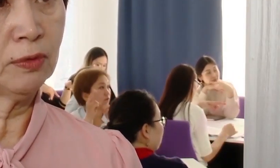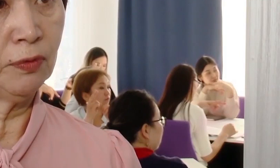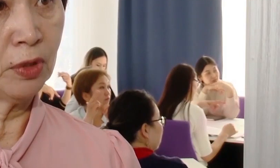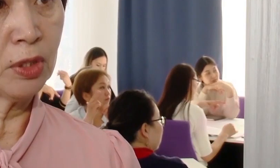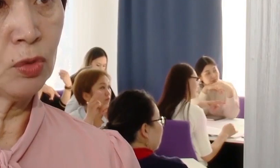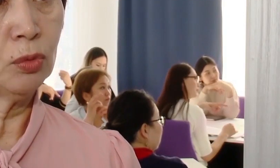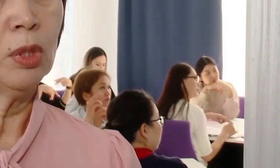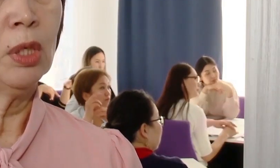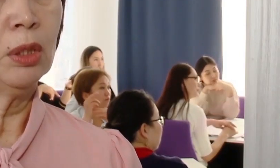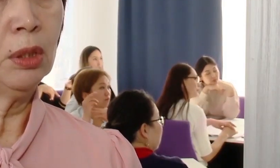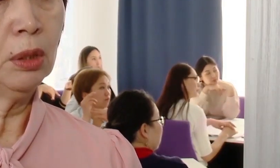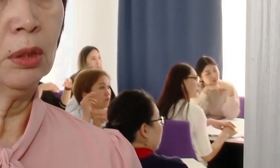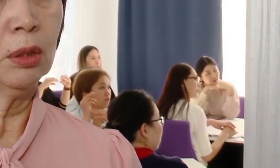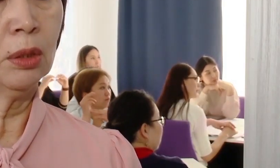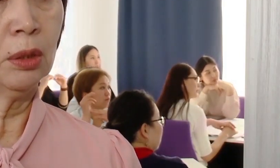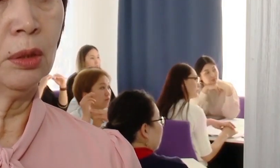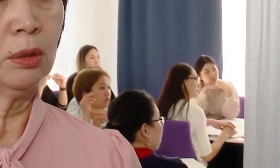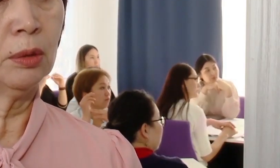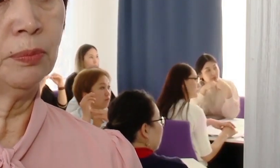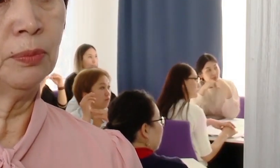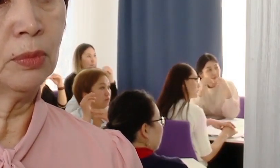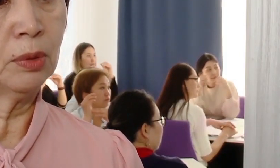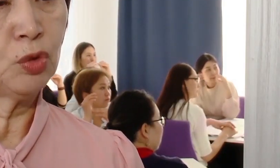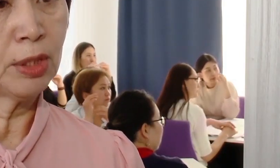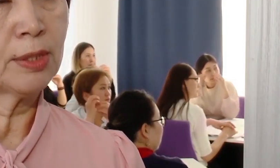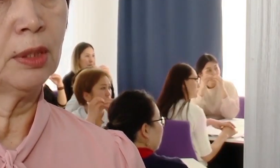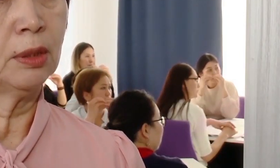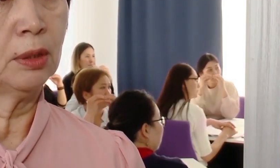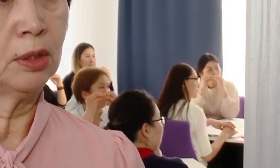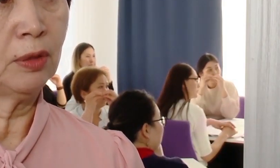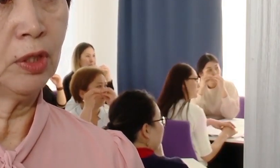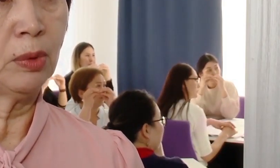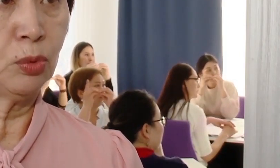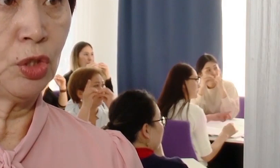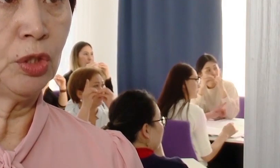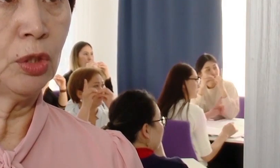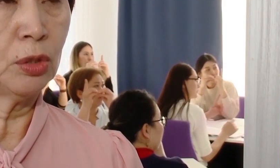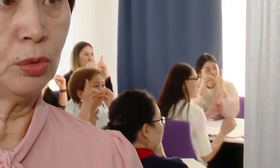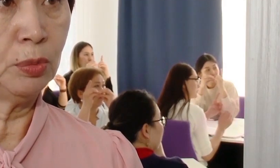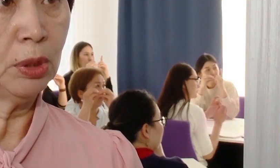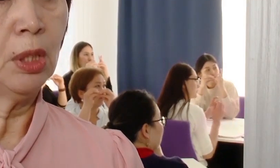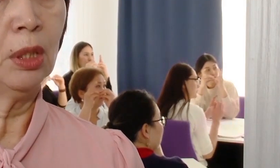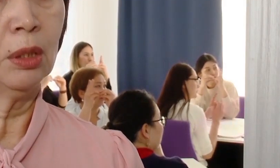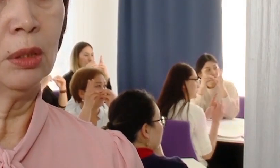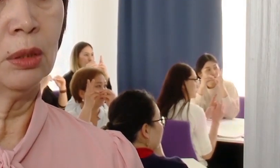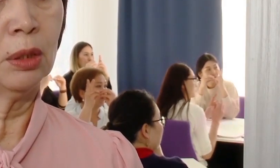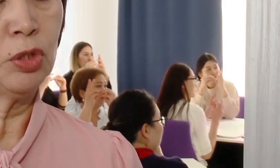адамдармен қарым-қатынас дағдыларын үйрену керек. Департамент мамандары алдымен жиі қолданылатын ресми сөздердің сөздігін құрастырды. Бүгінгі